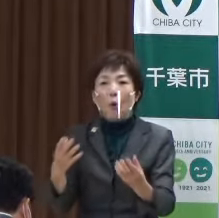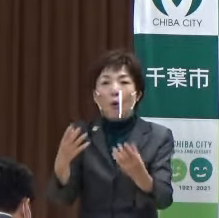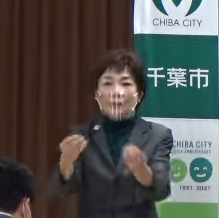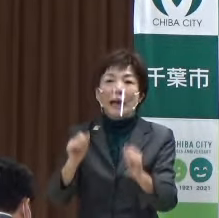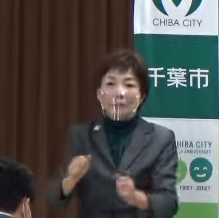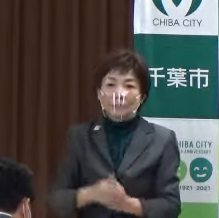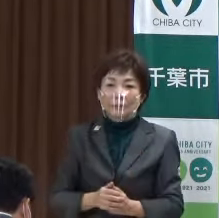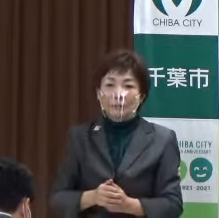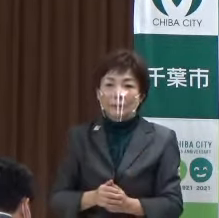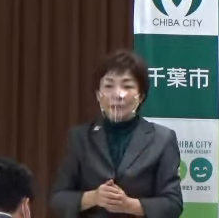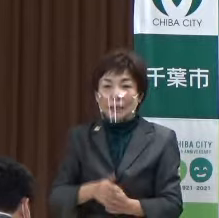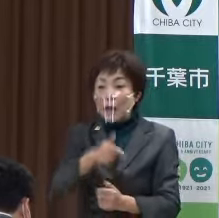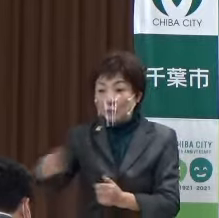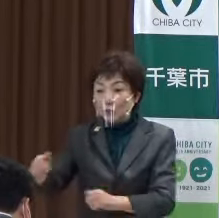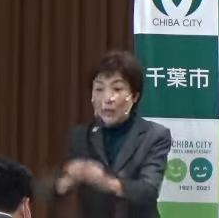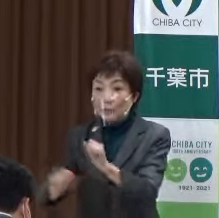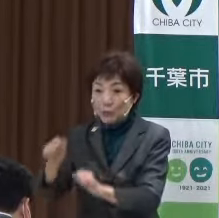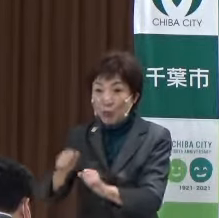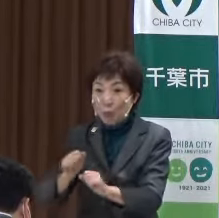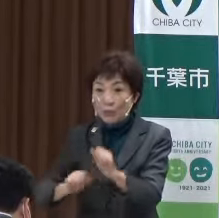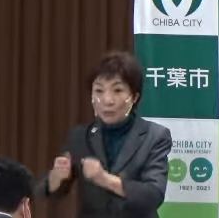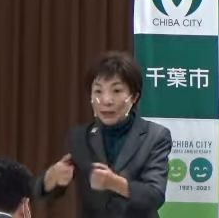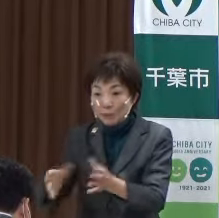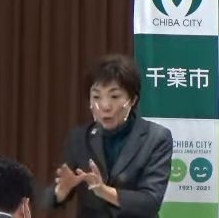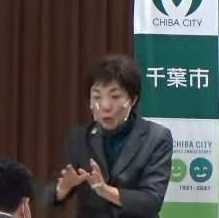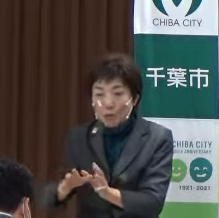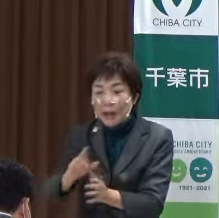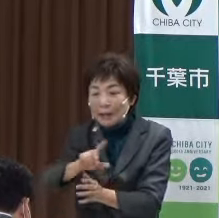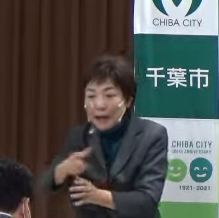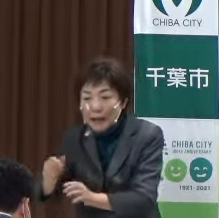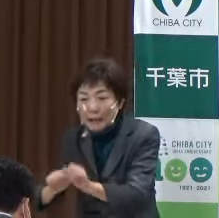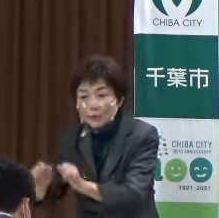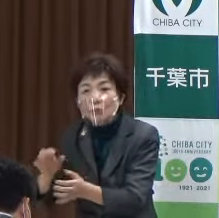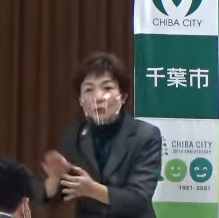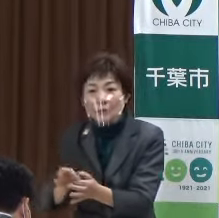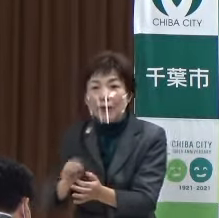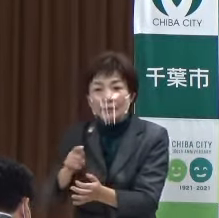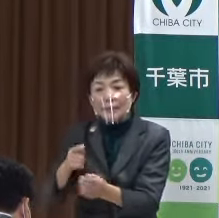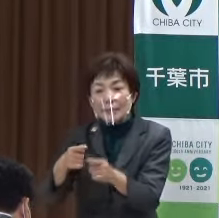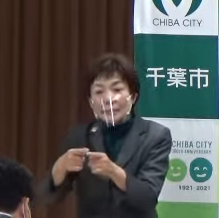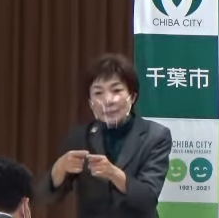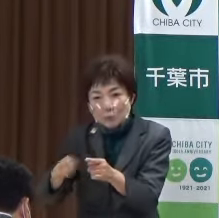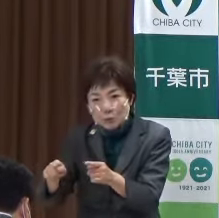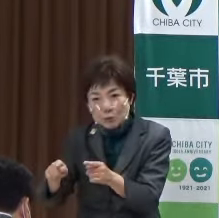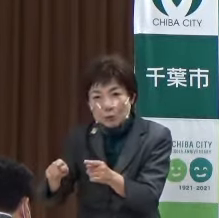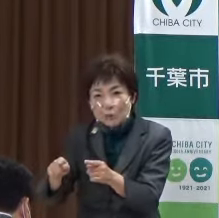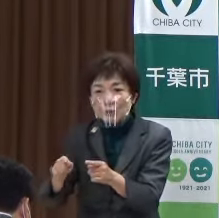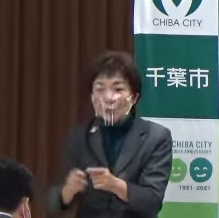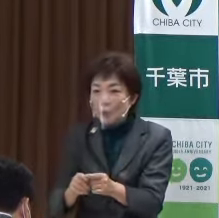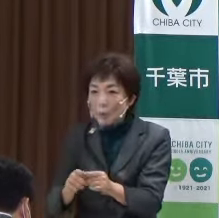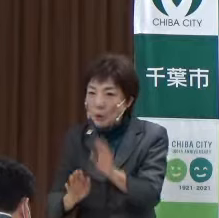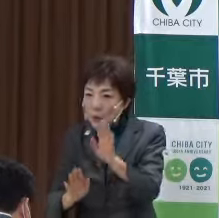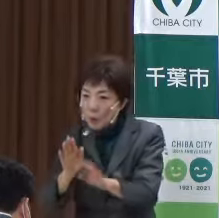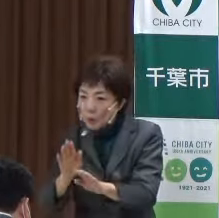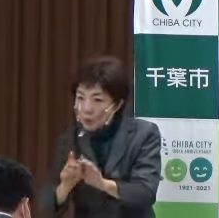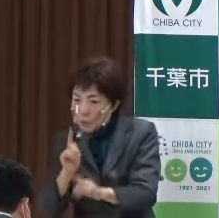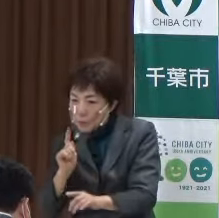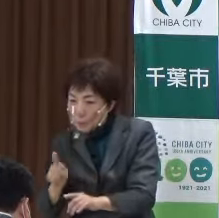する、ただし部活動も含めた、まあ、そうした諸活動については一部この現下の状況を